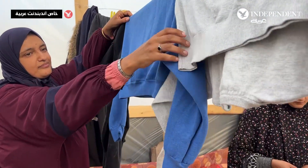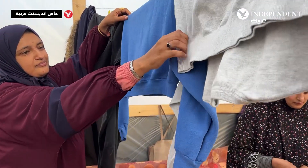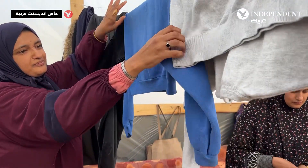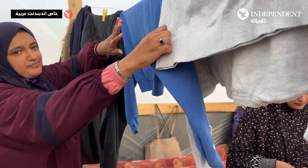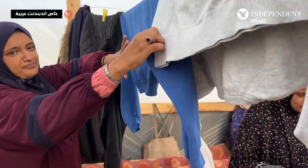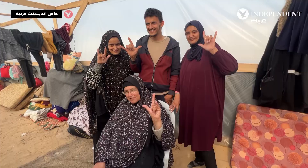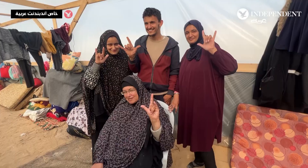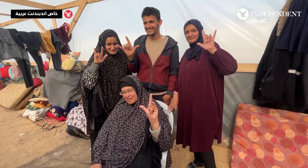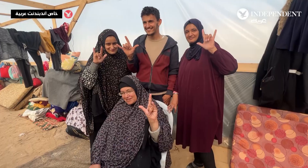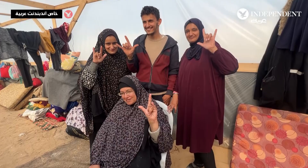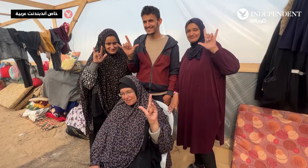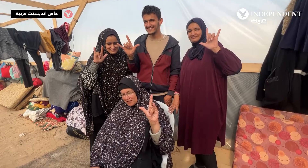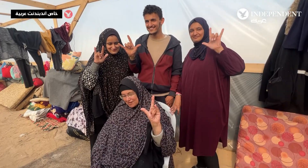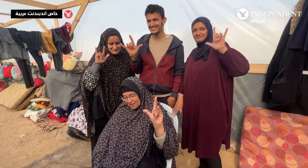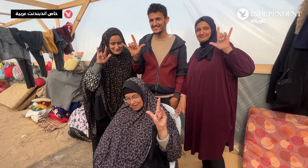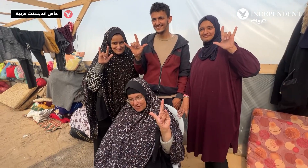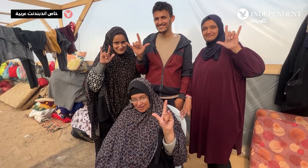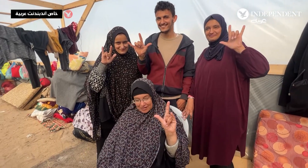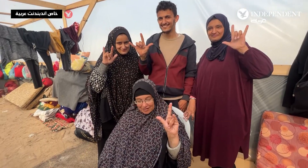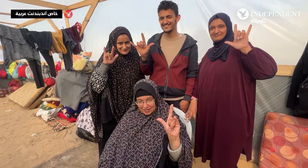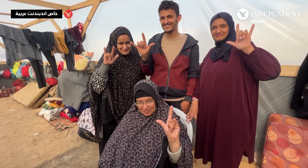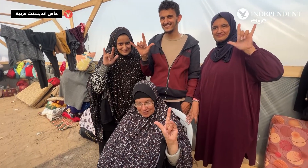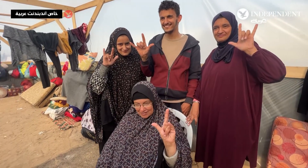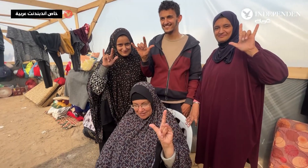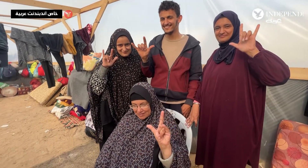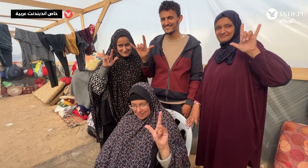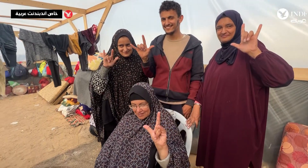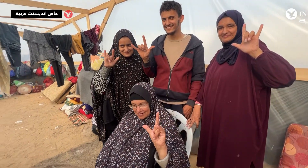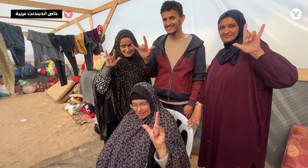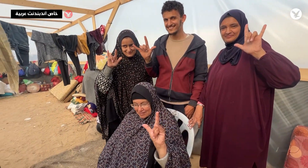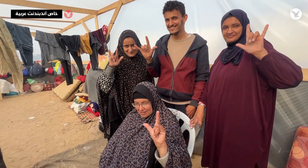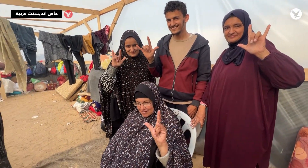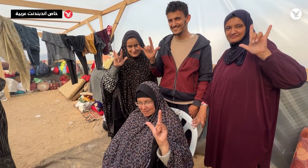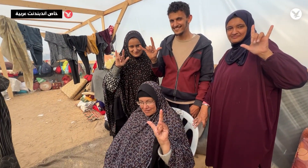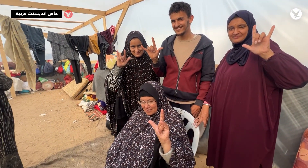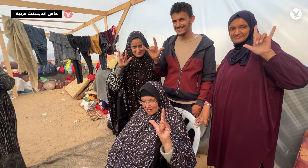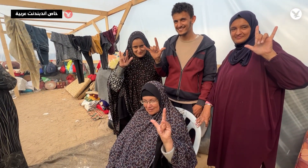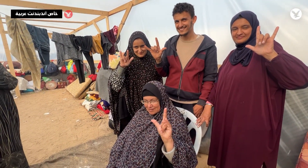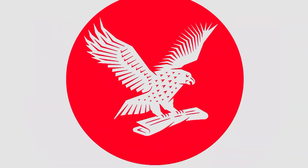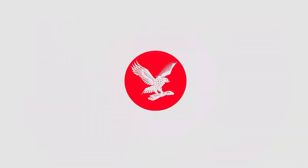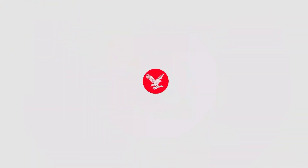Thank you.